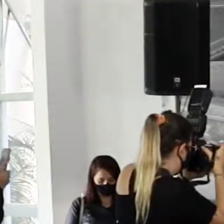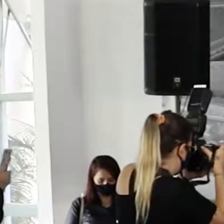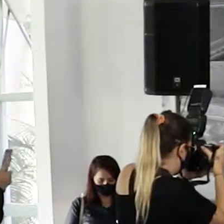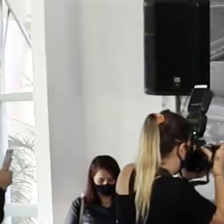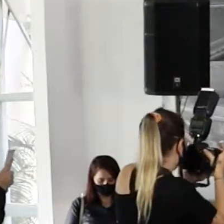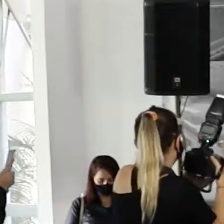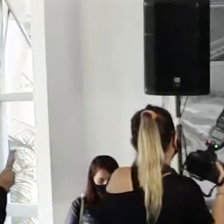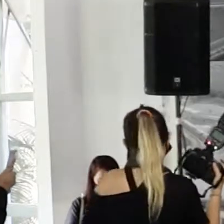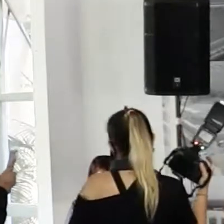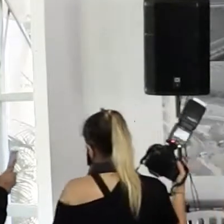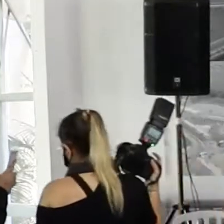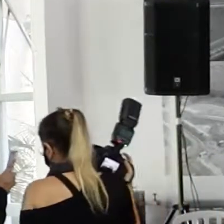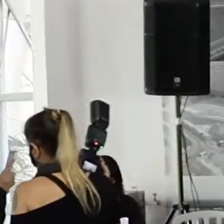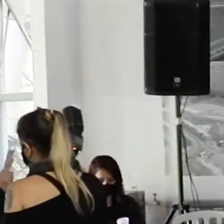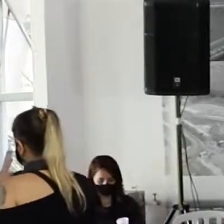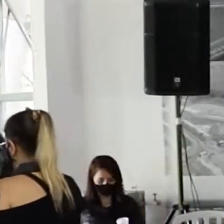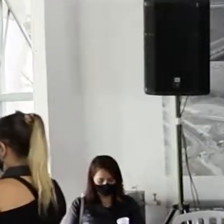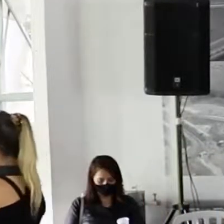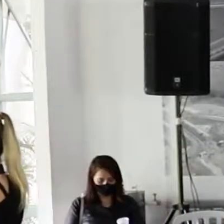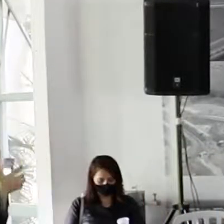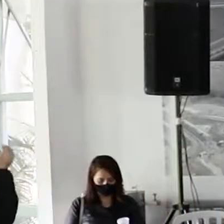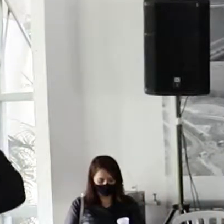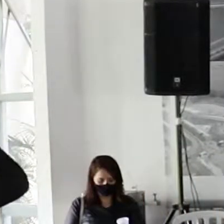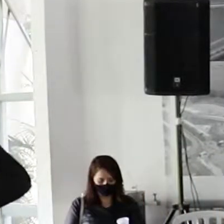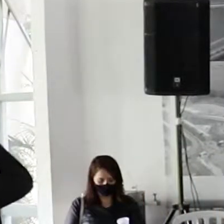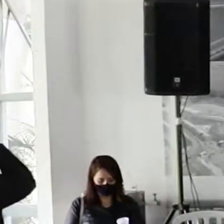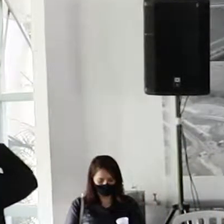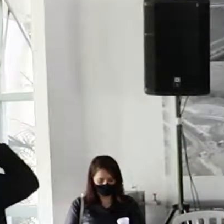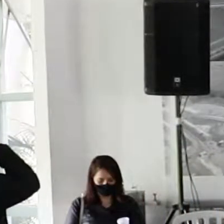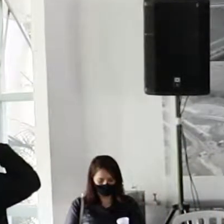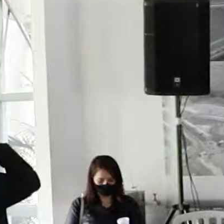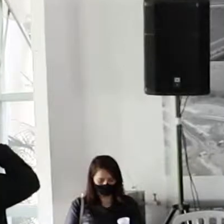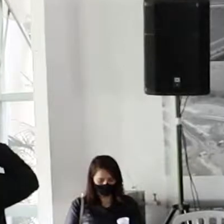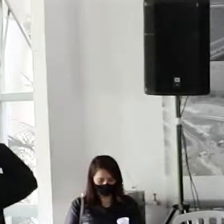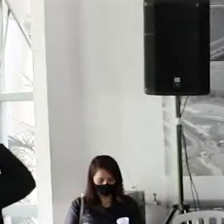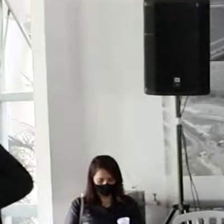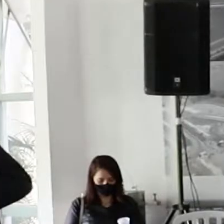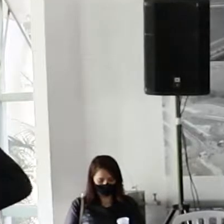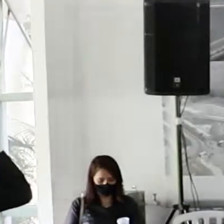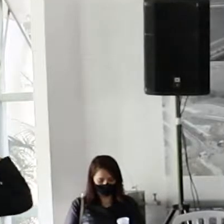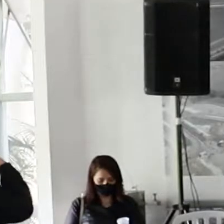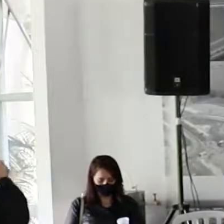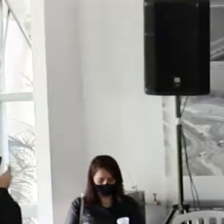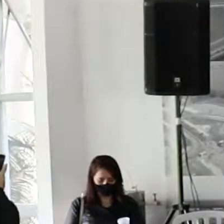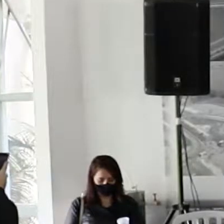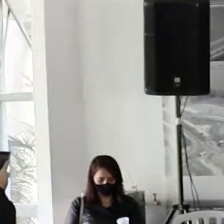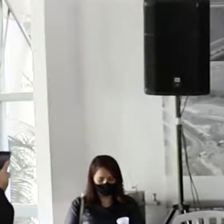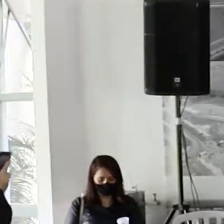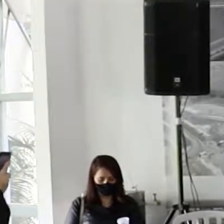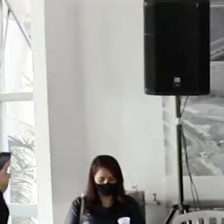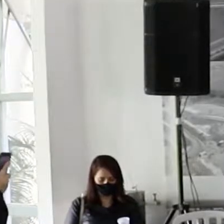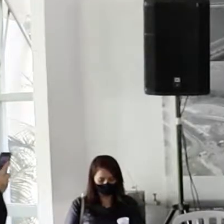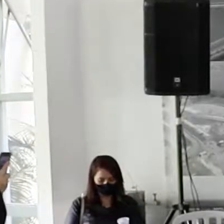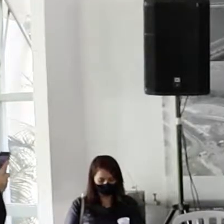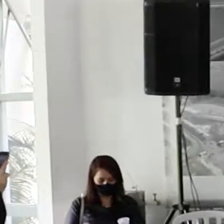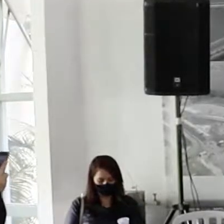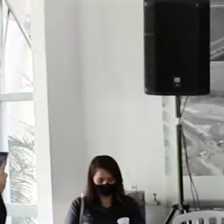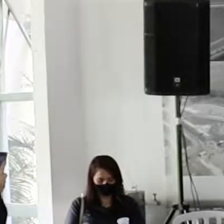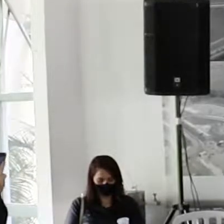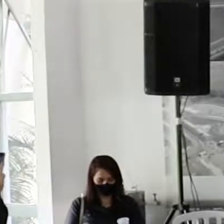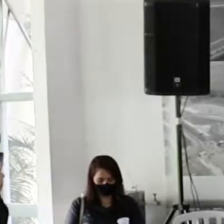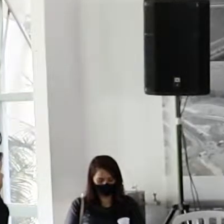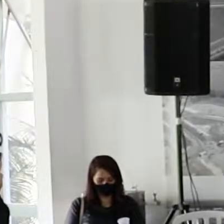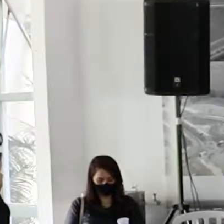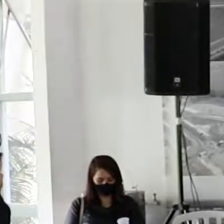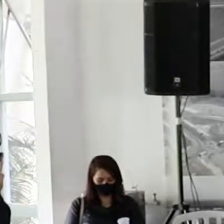secretário de ciência e tecnologia 2004 17 anos atrás eu fui secretário de ciência quando era Deputado